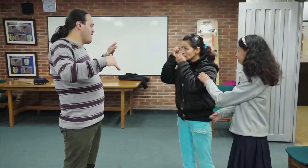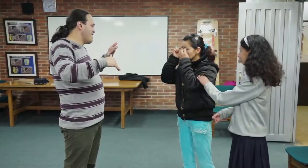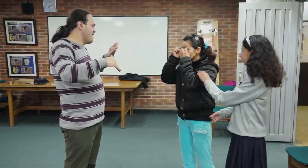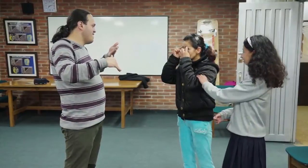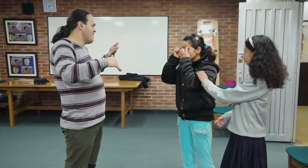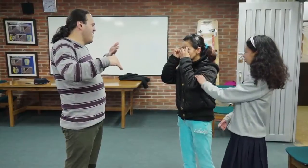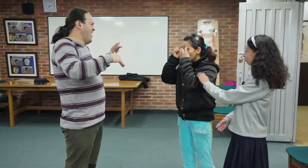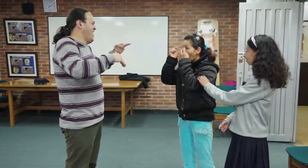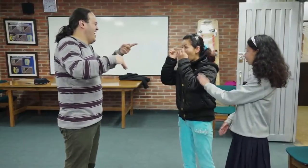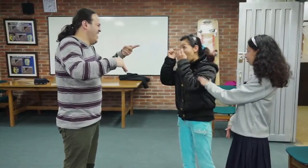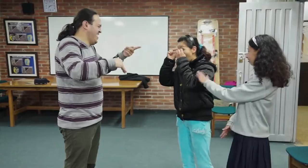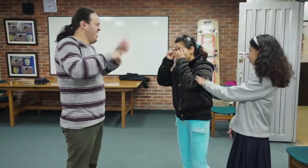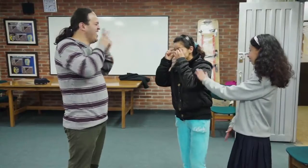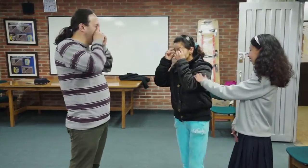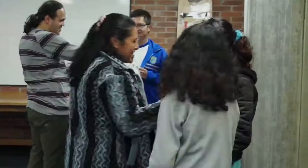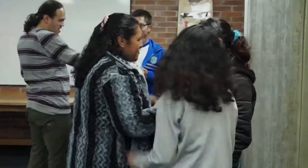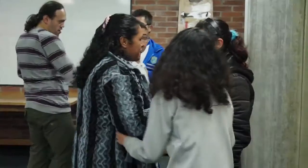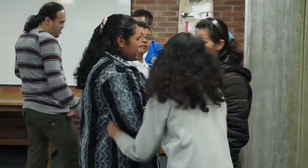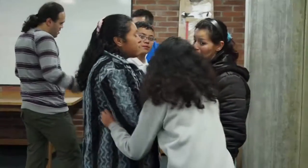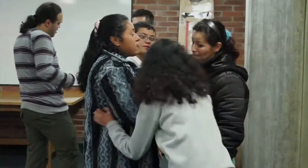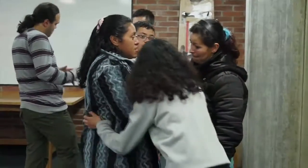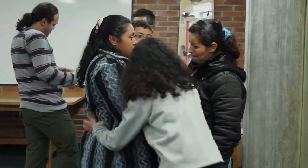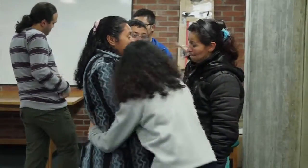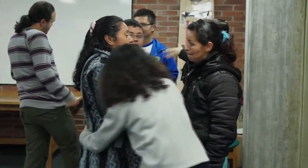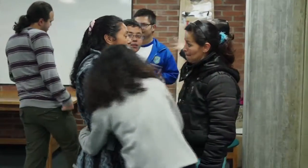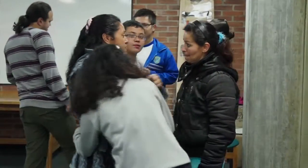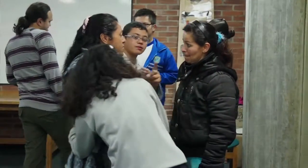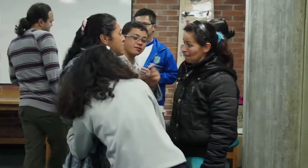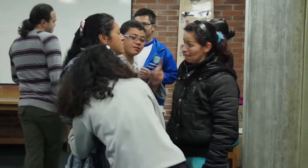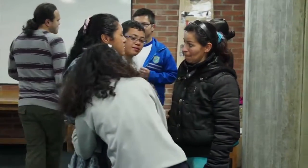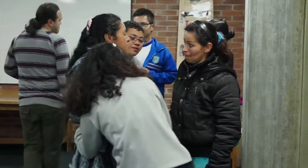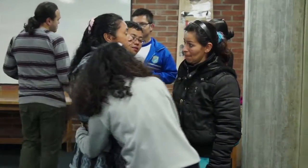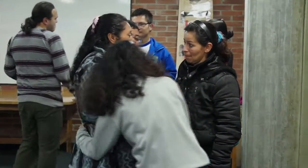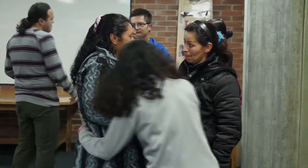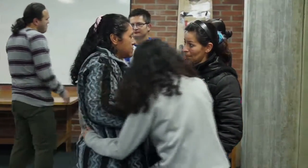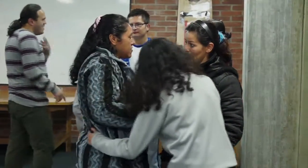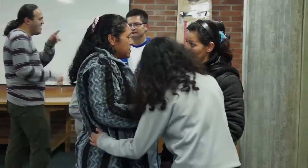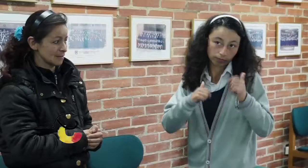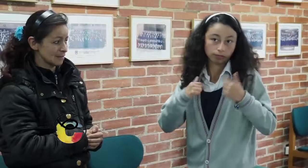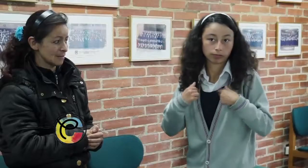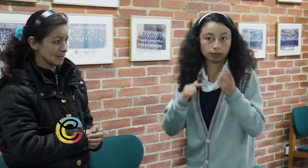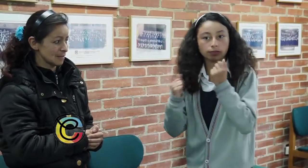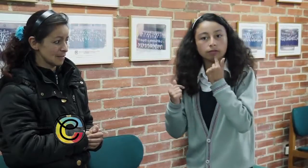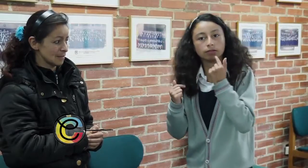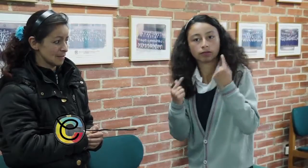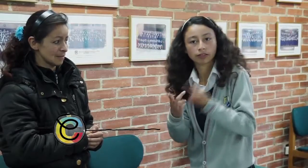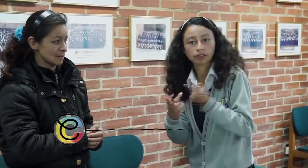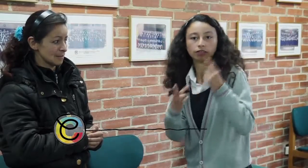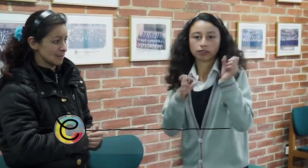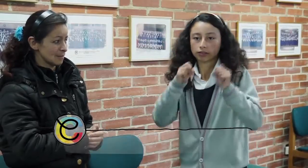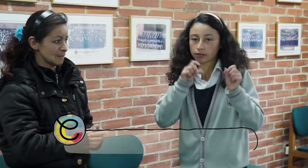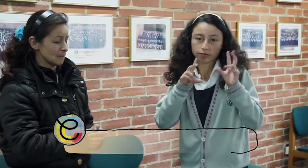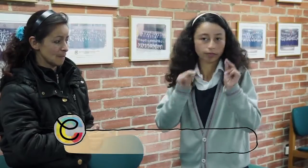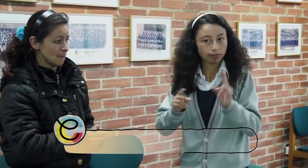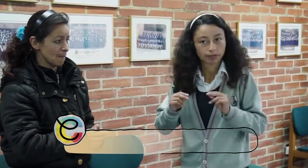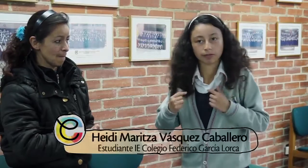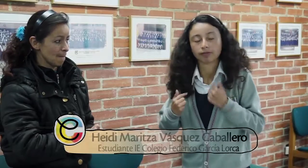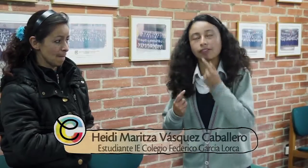ahorita que estoy en bachillerato, por medio de la lengua de señas nos podemos comunicar. Entiendo también aquí